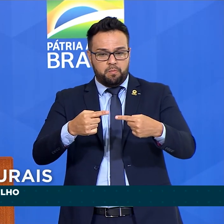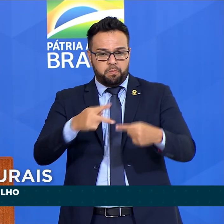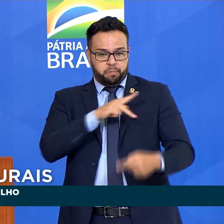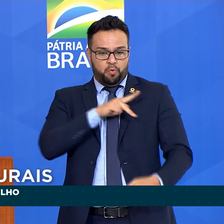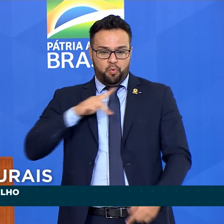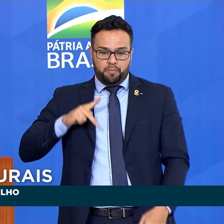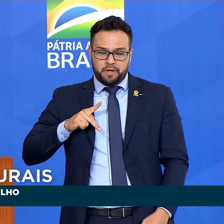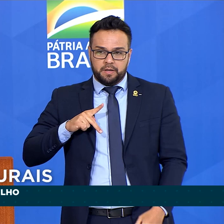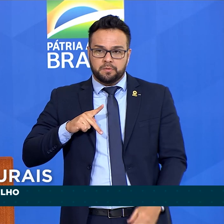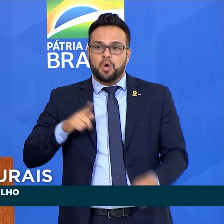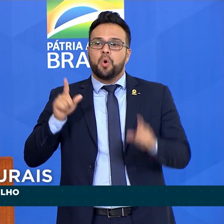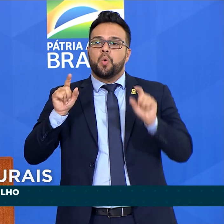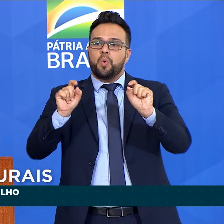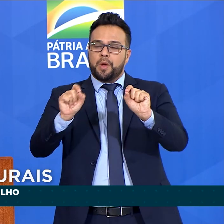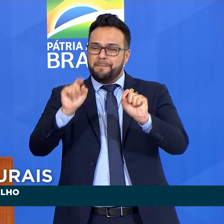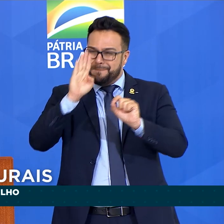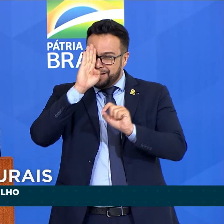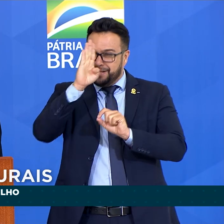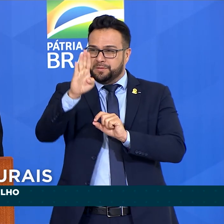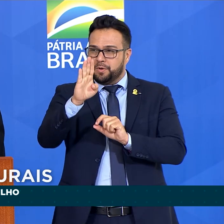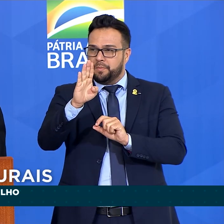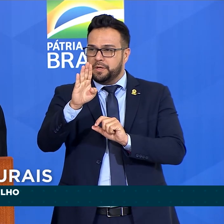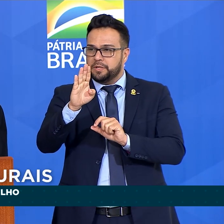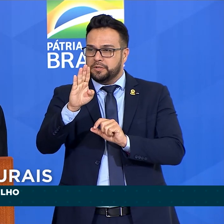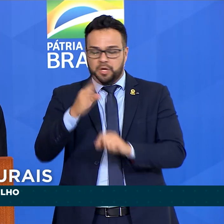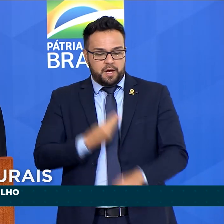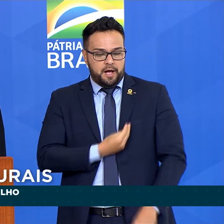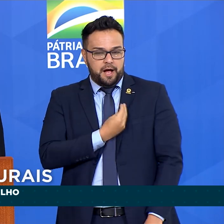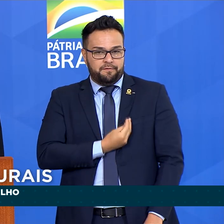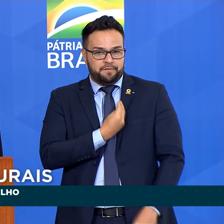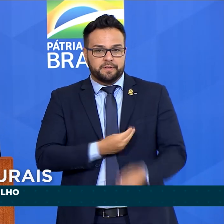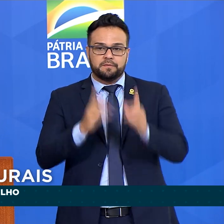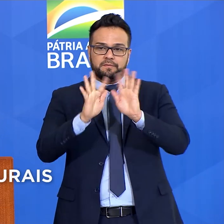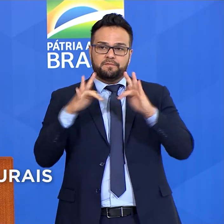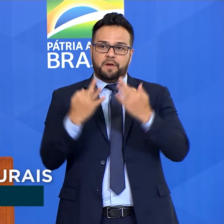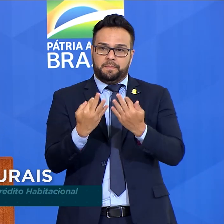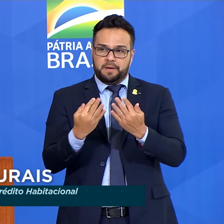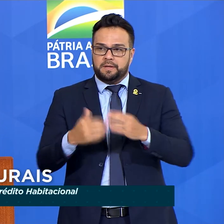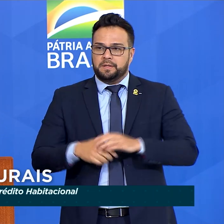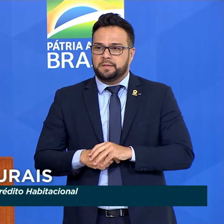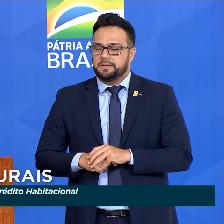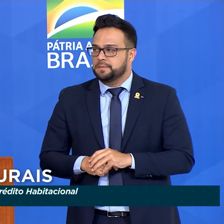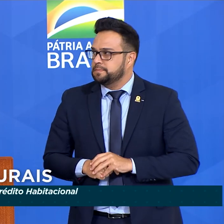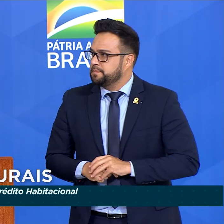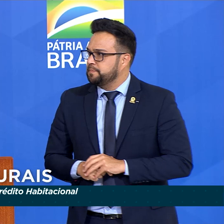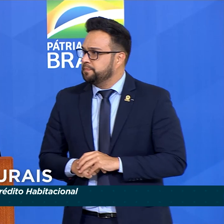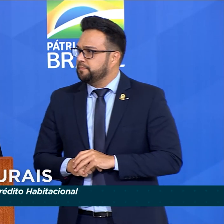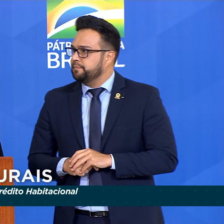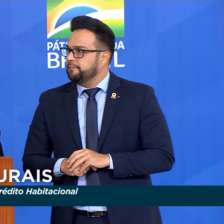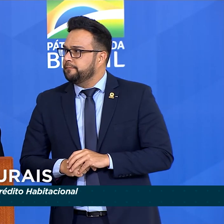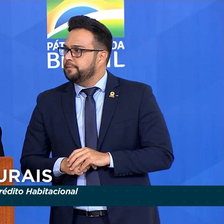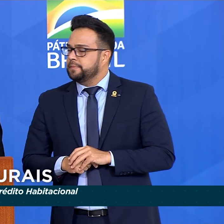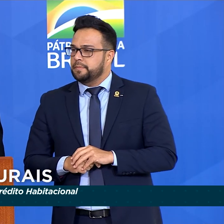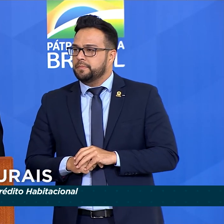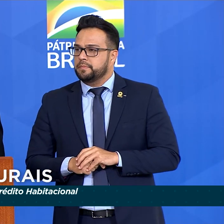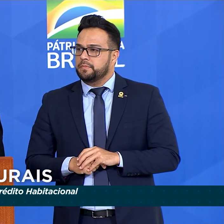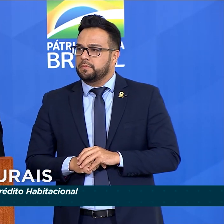de produção, mas principalmente para a qualidade de vida dessas famílias. Nesse sentido aqui,